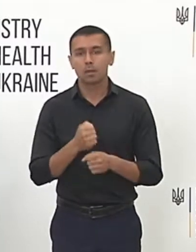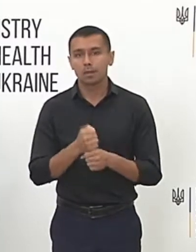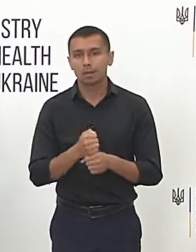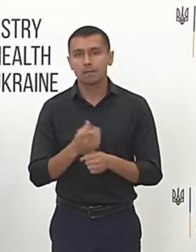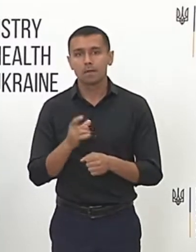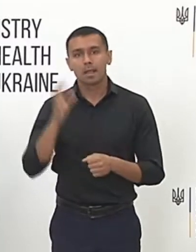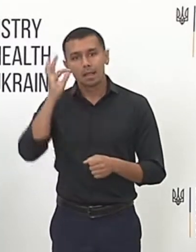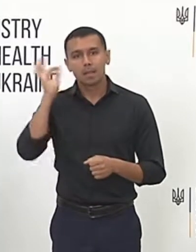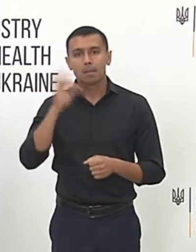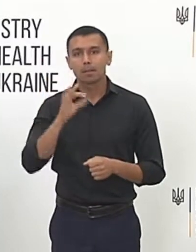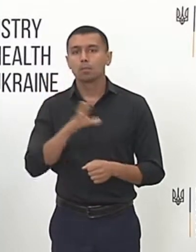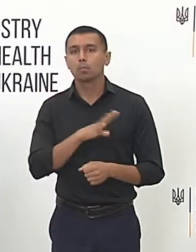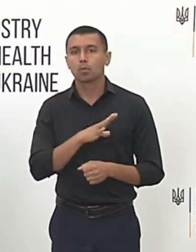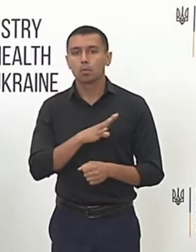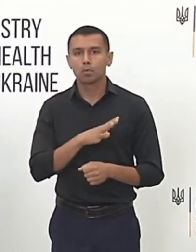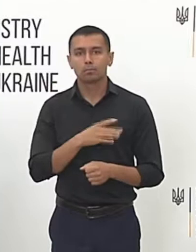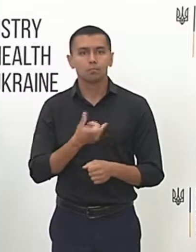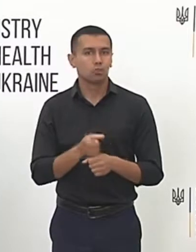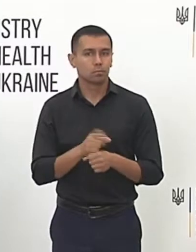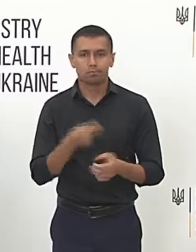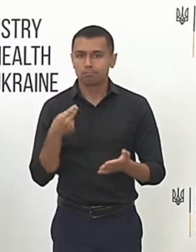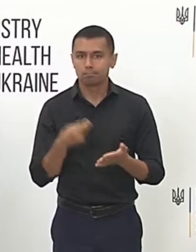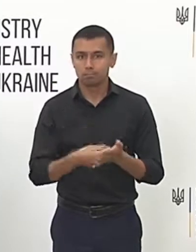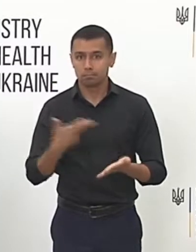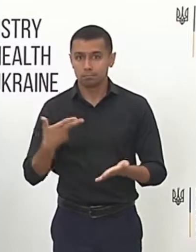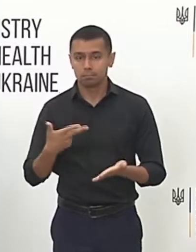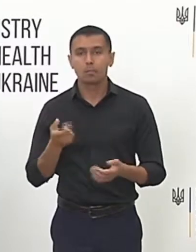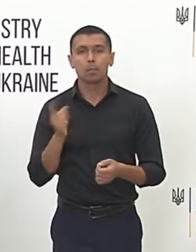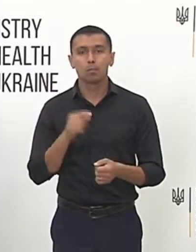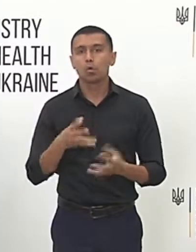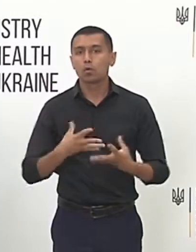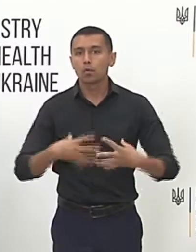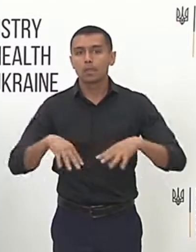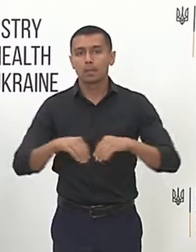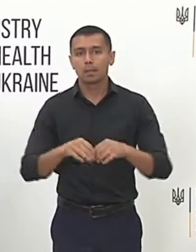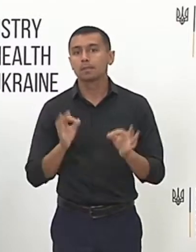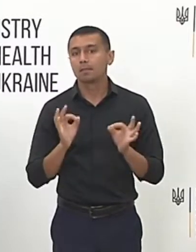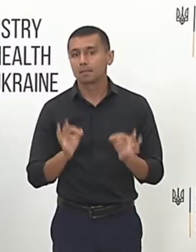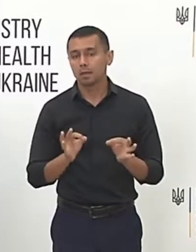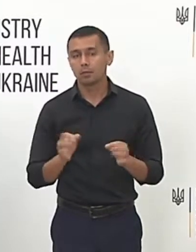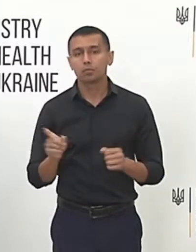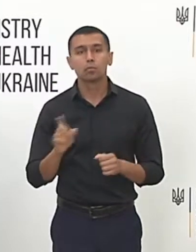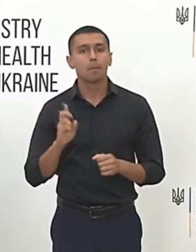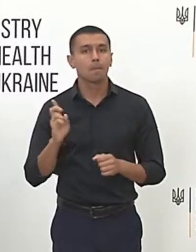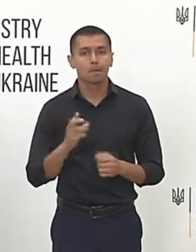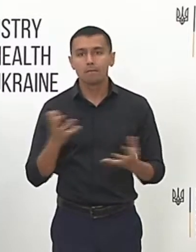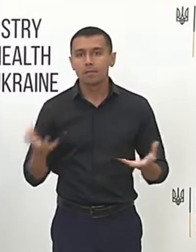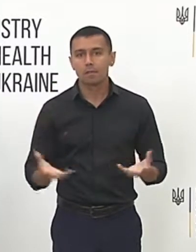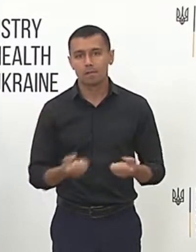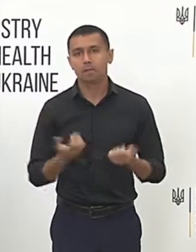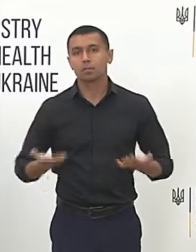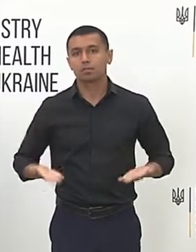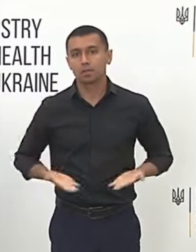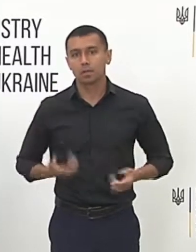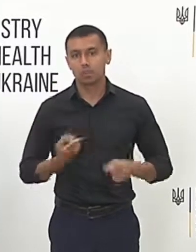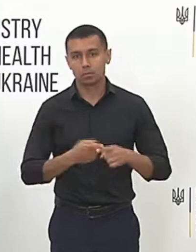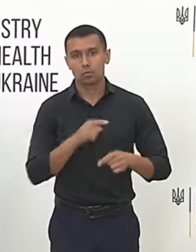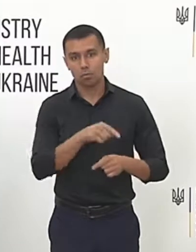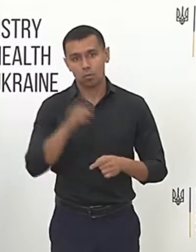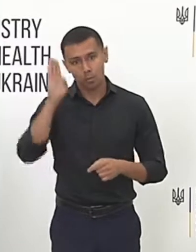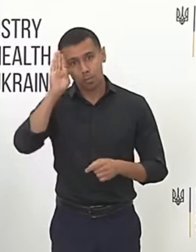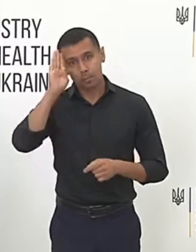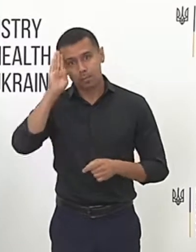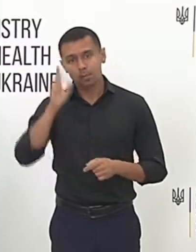В Німеччині не було занадто дорого. Тому родина, звичайно, щоб врятувати життя цього